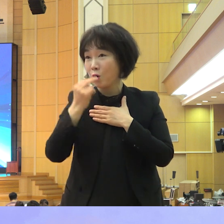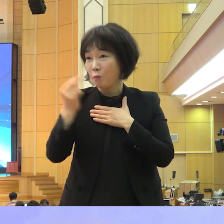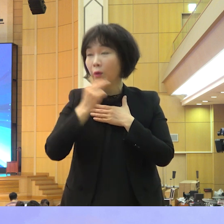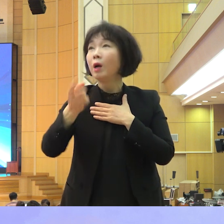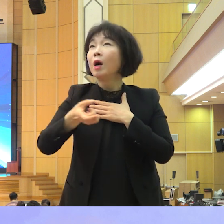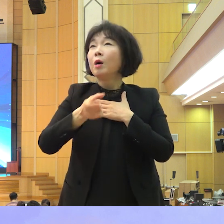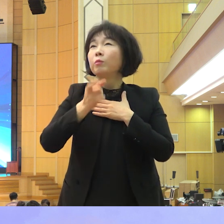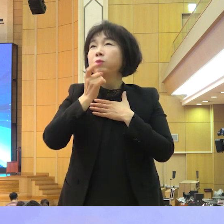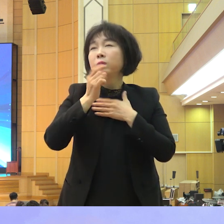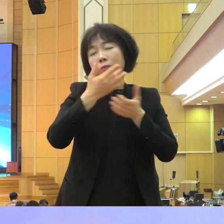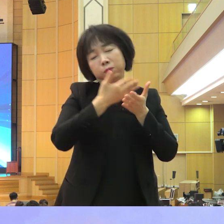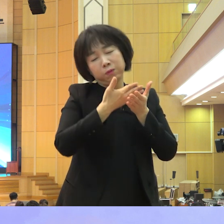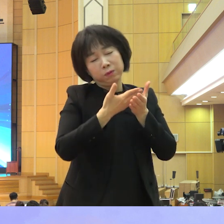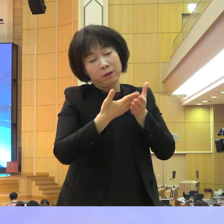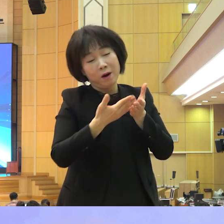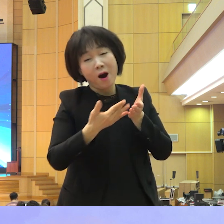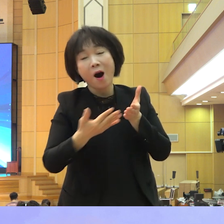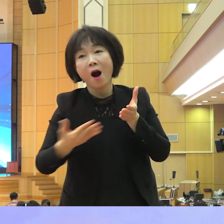영생물이